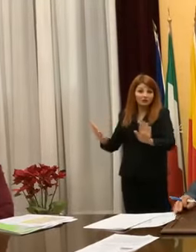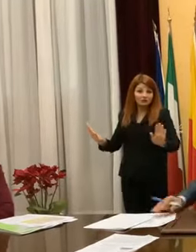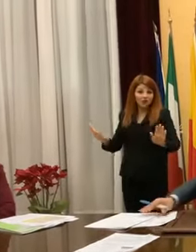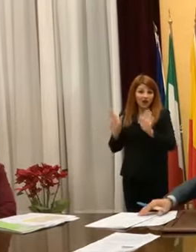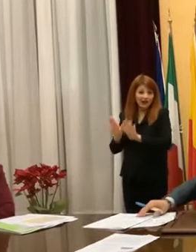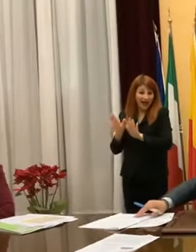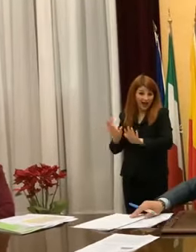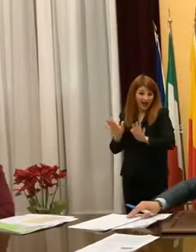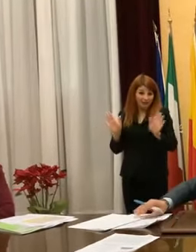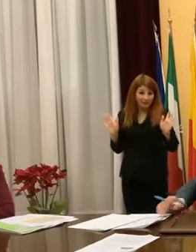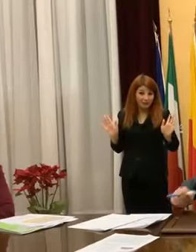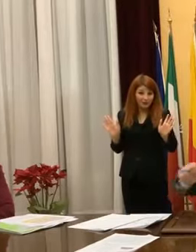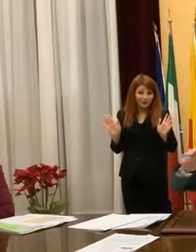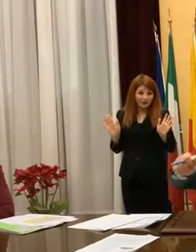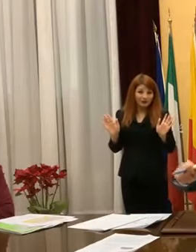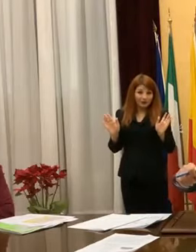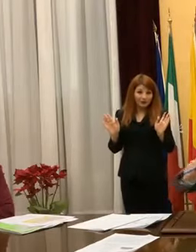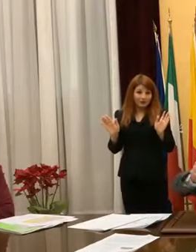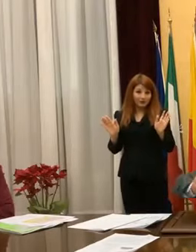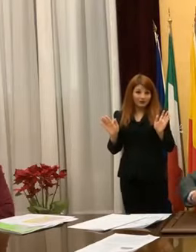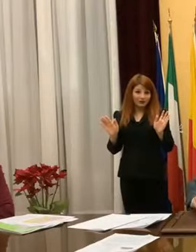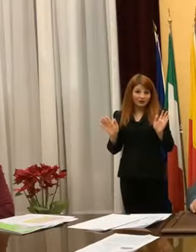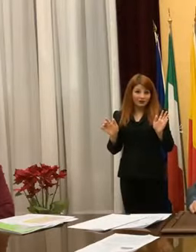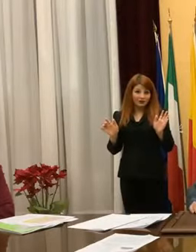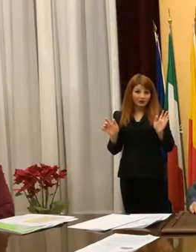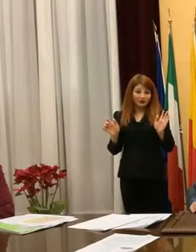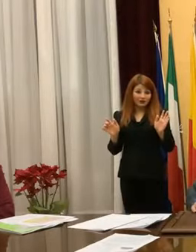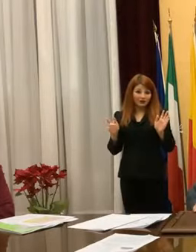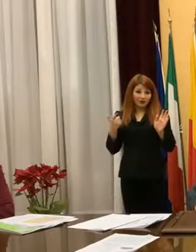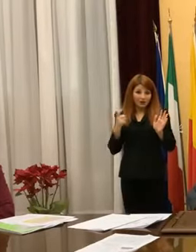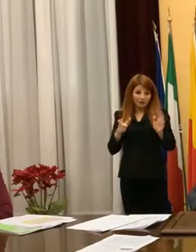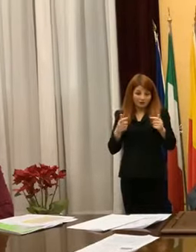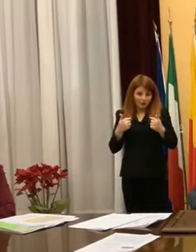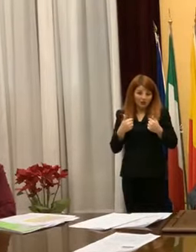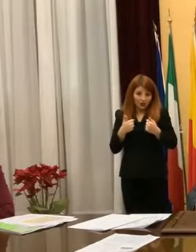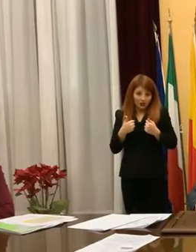onestamente, quelle ufficiali e quelle che mi sono arrivate,